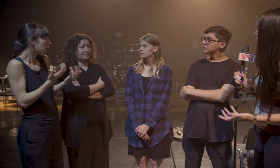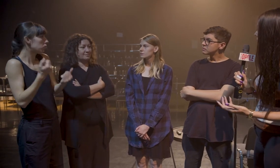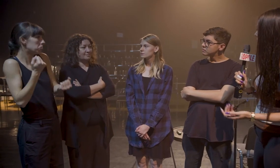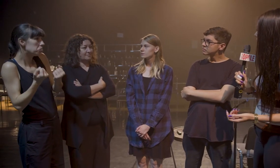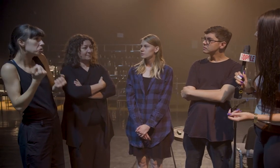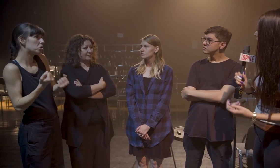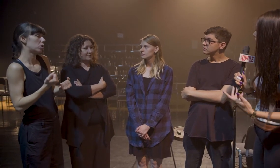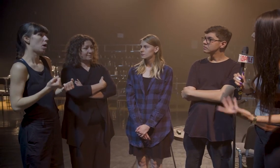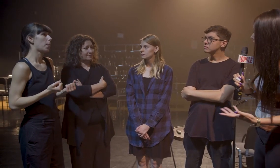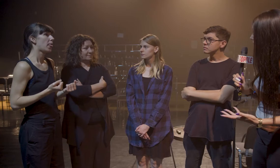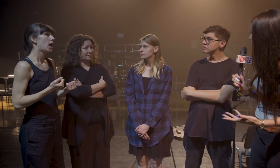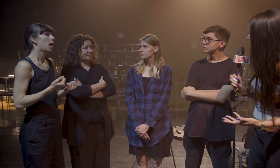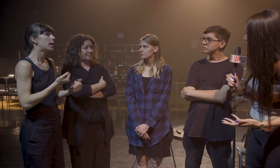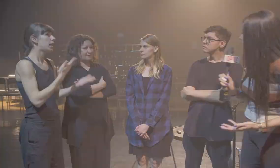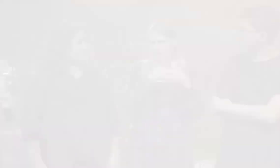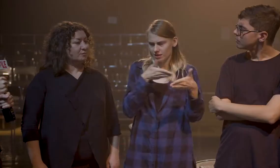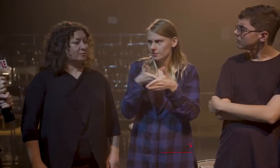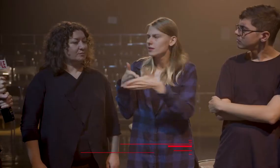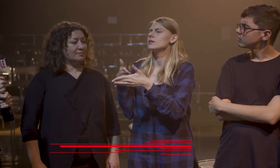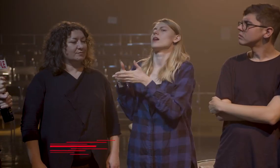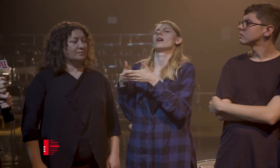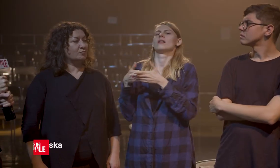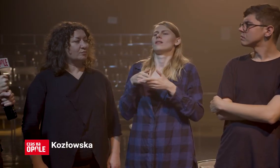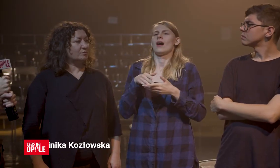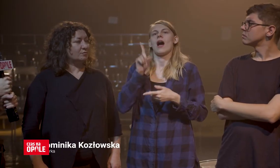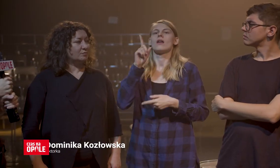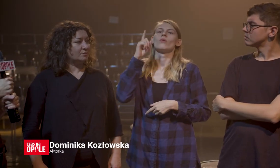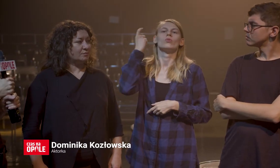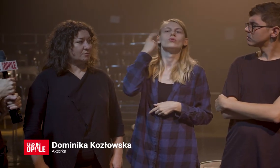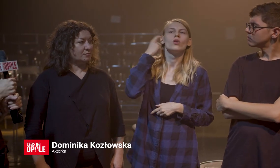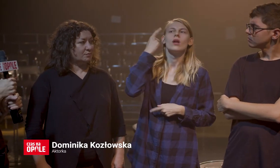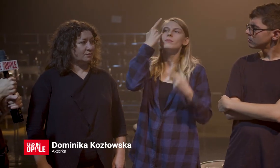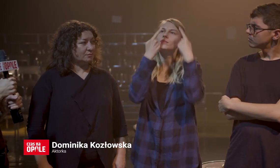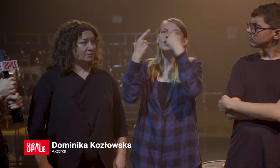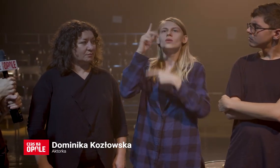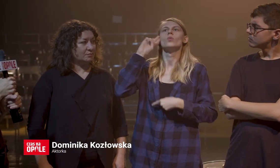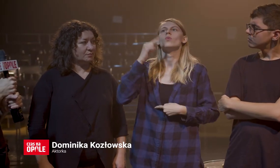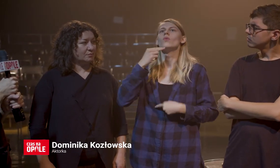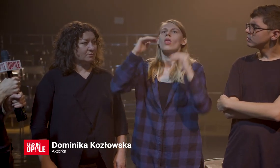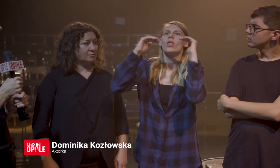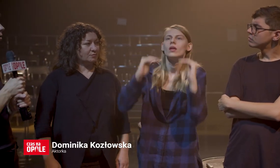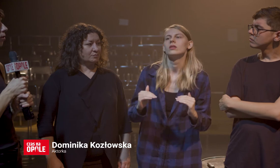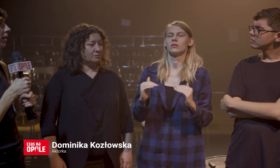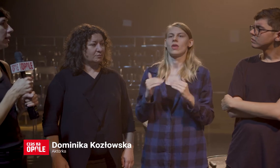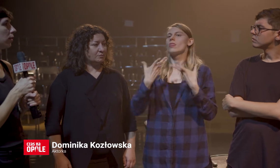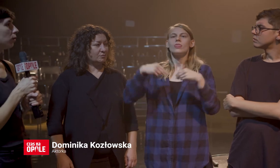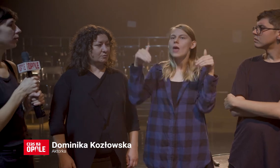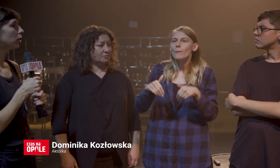naszym społeczeństwie zamyka pewne drzwi. Tu w Polsce często dużo barier jest. Słyszący myślą, że głusi są